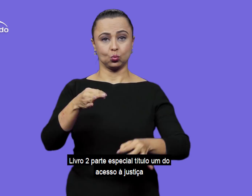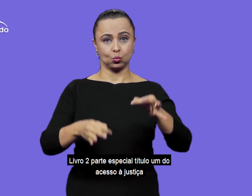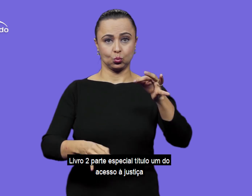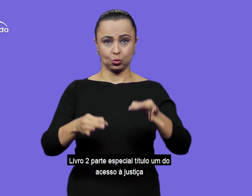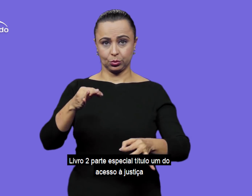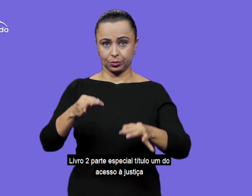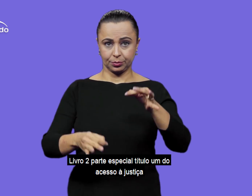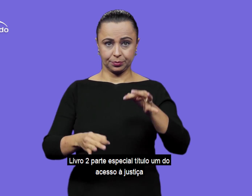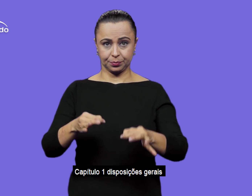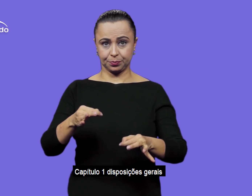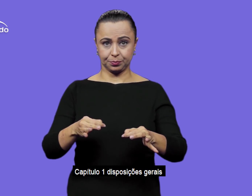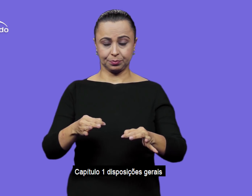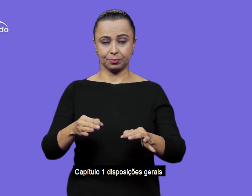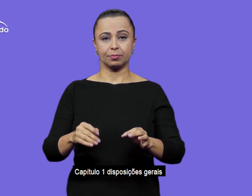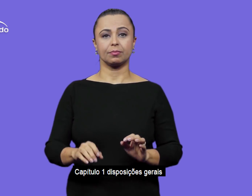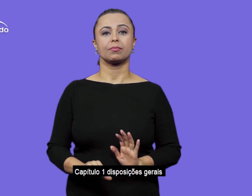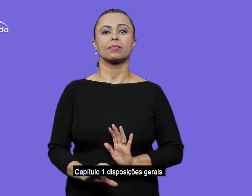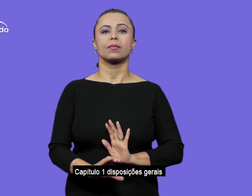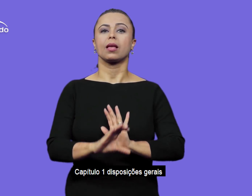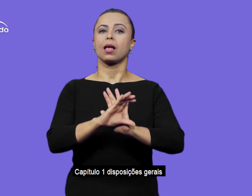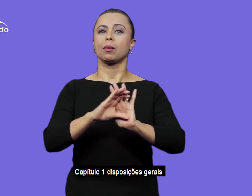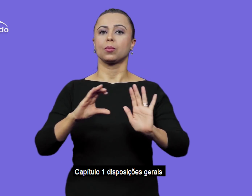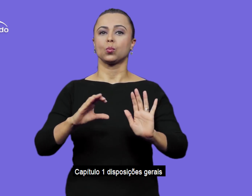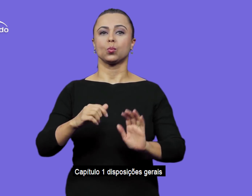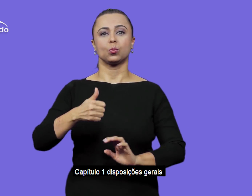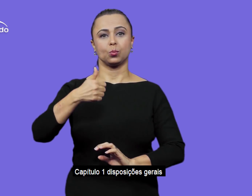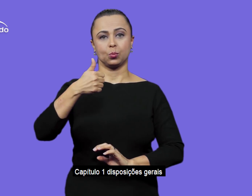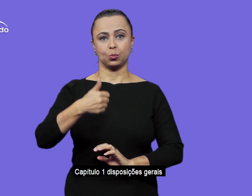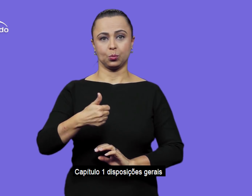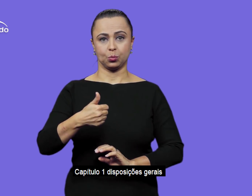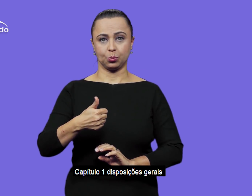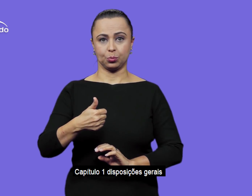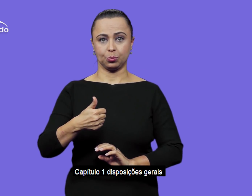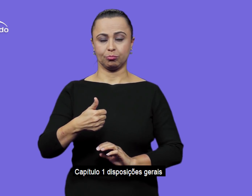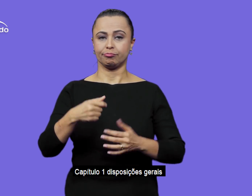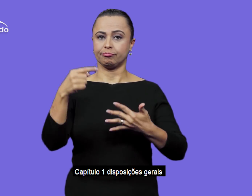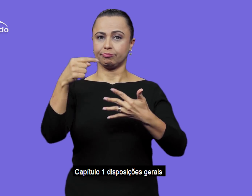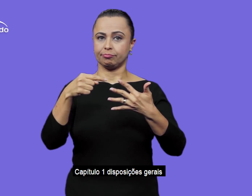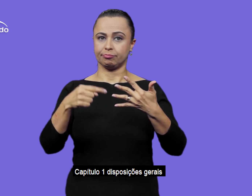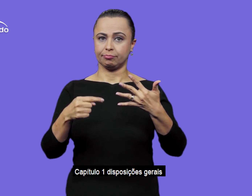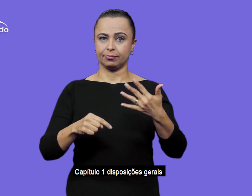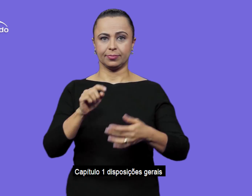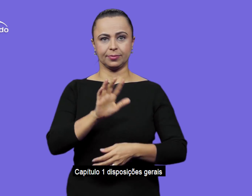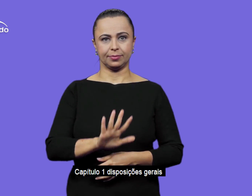justiça o capítulo 11 disposições gerais